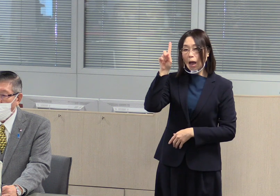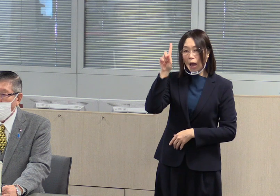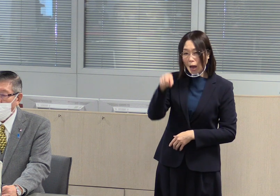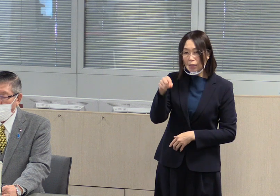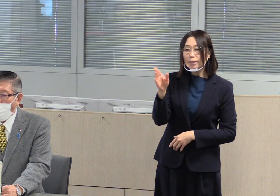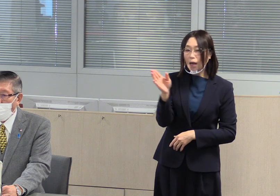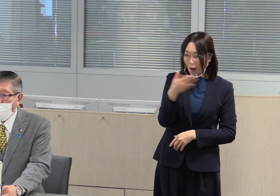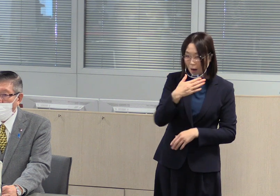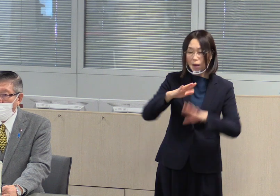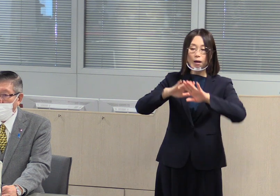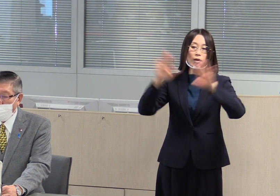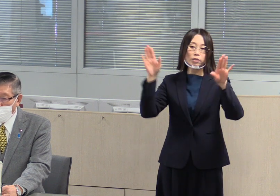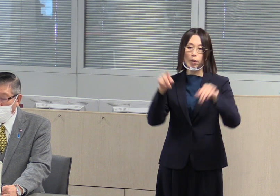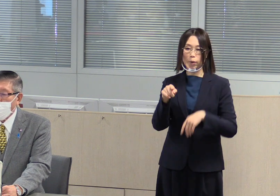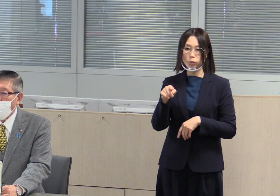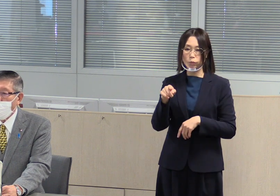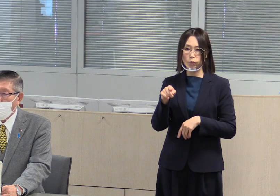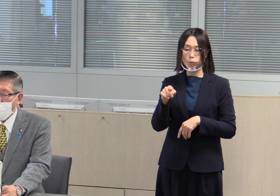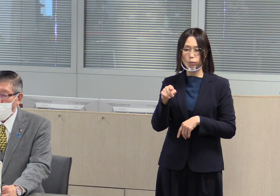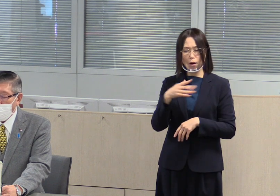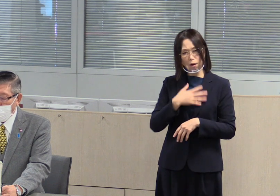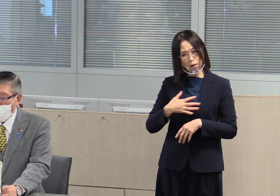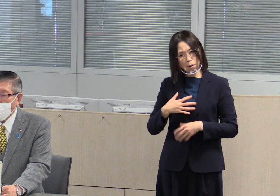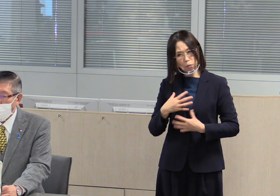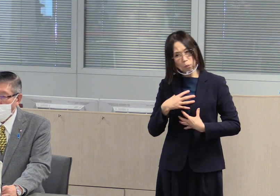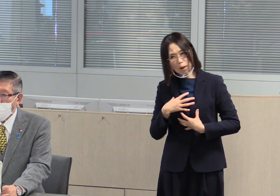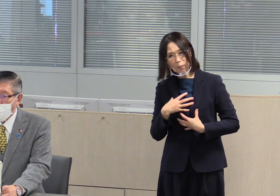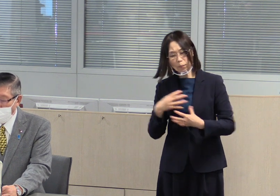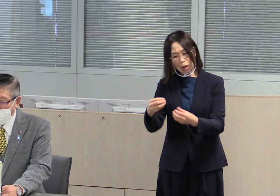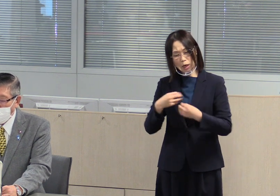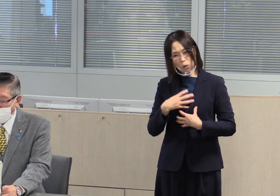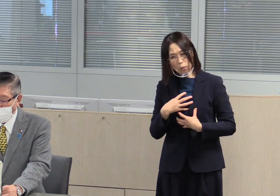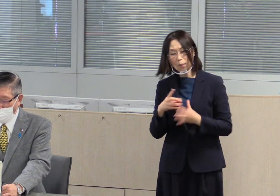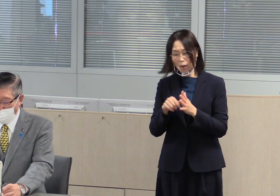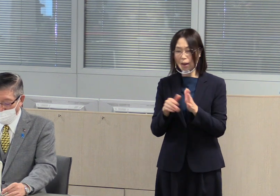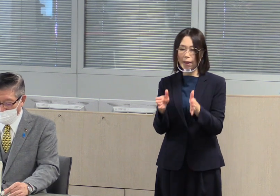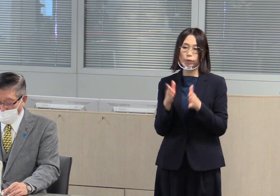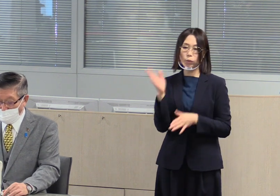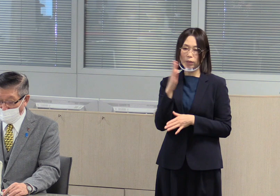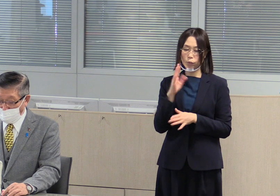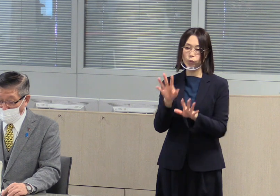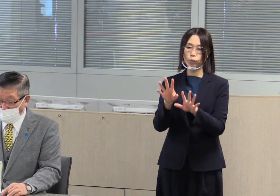不安のある方は、遠慮なくお受けいただきたいと思います。以上です。